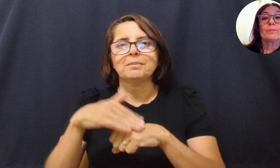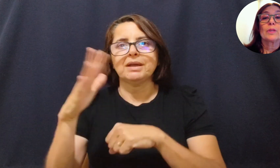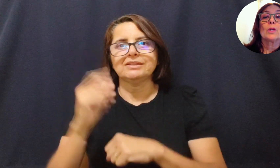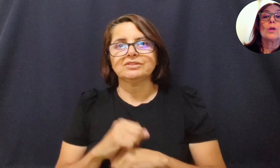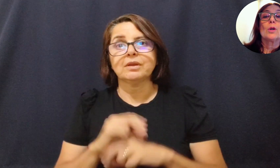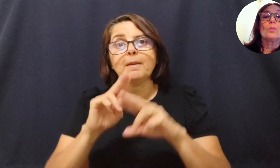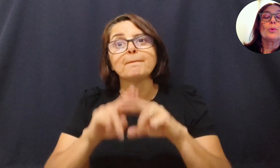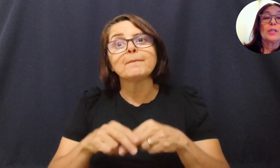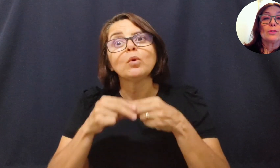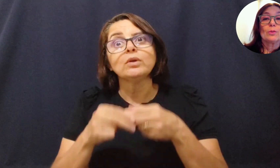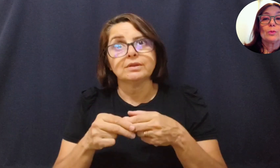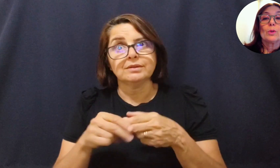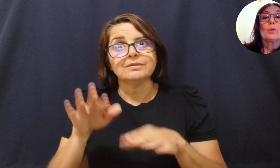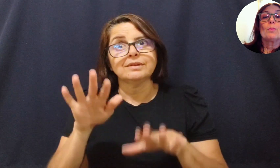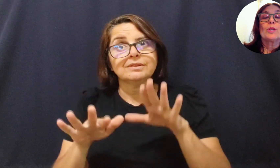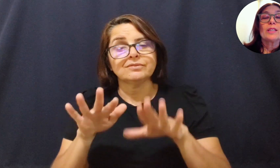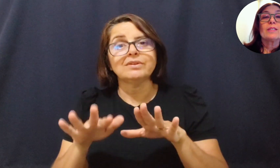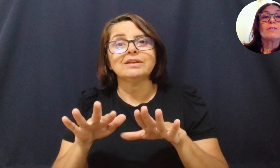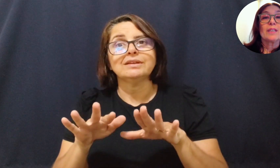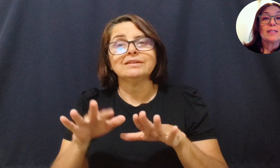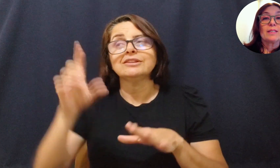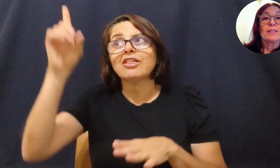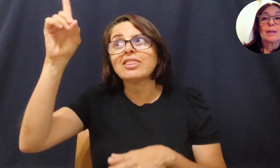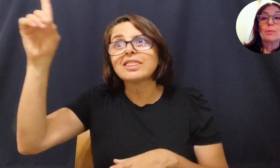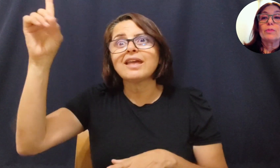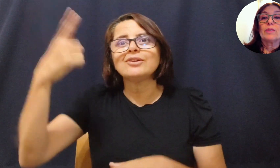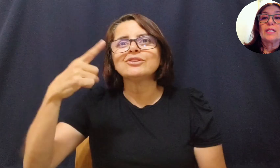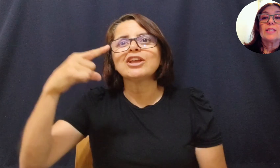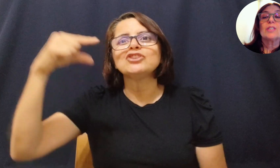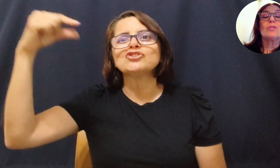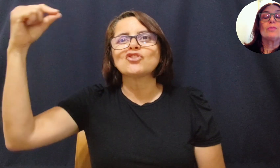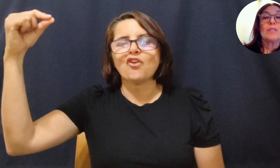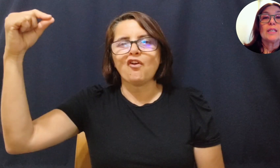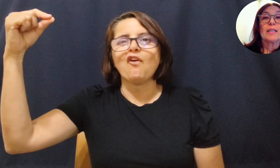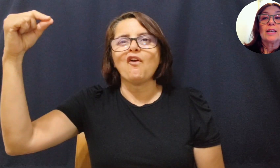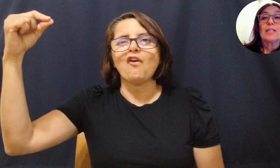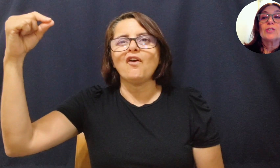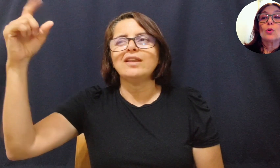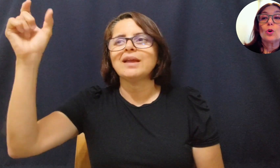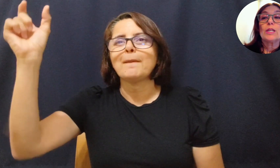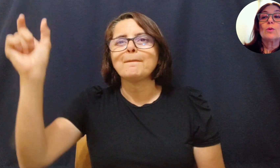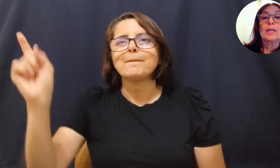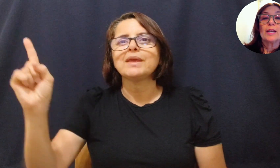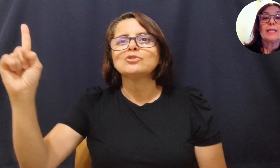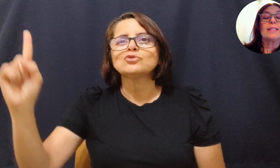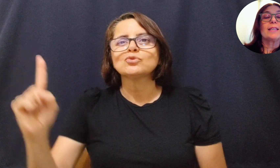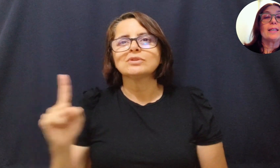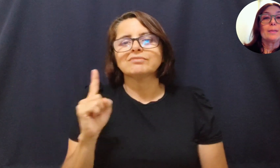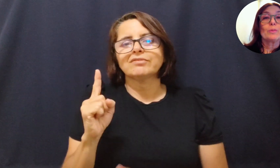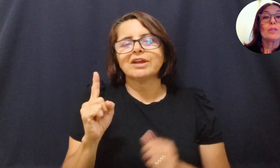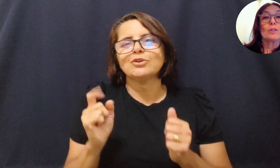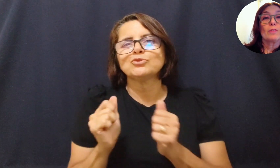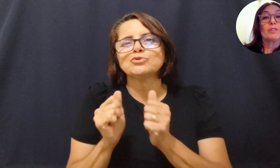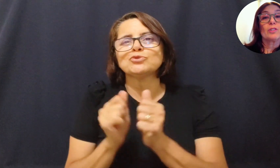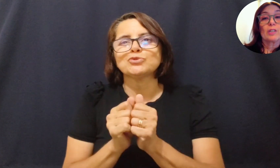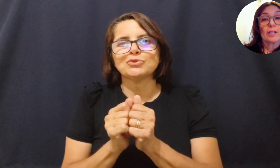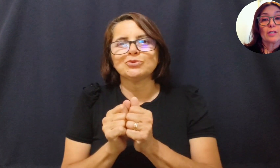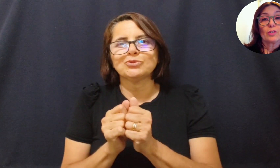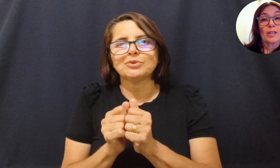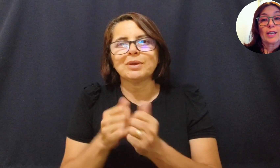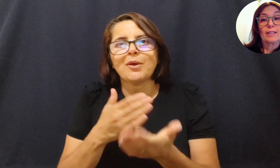intensos. Por isso, muitas vezes a providência divina escolhe com quem iniciaremos a